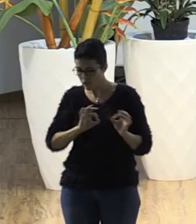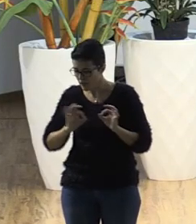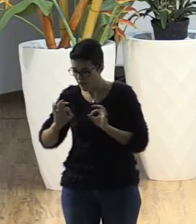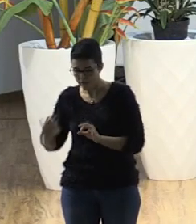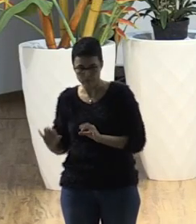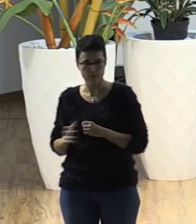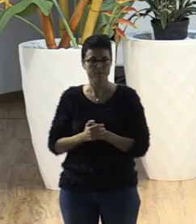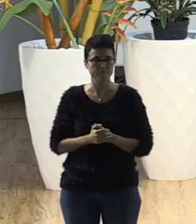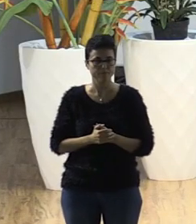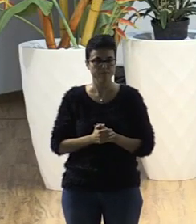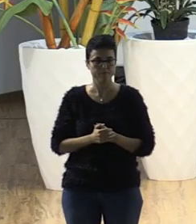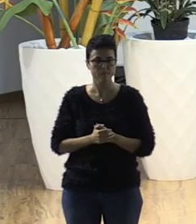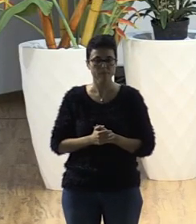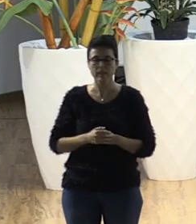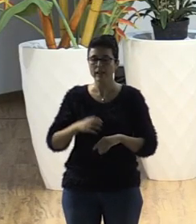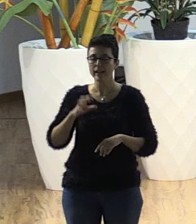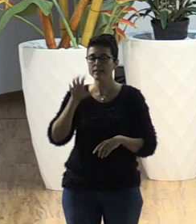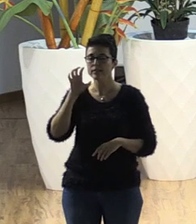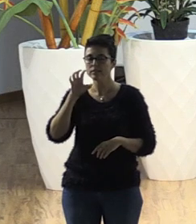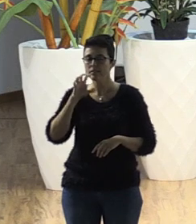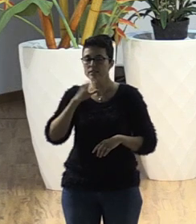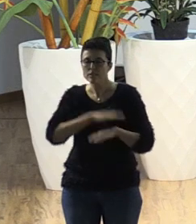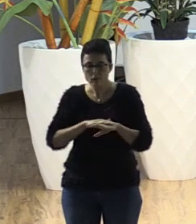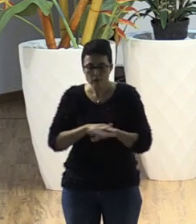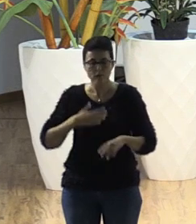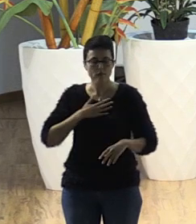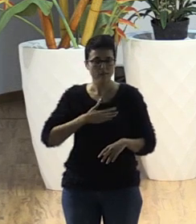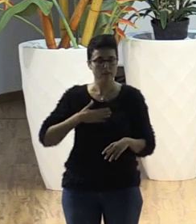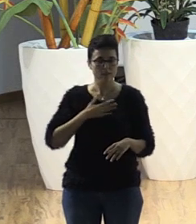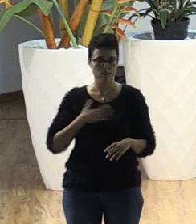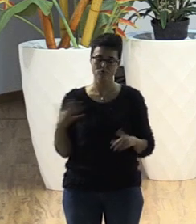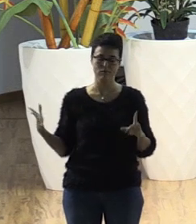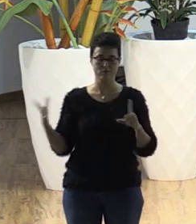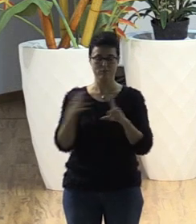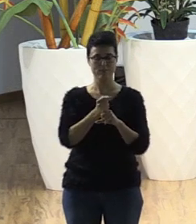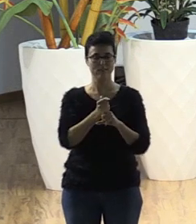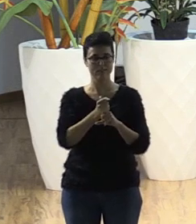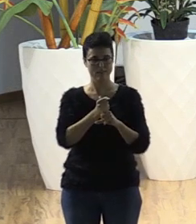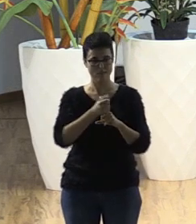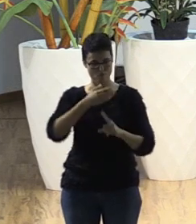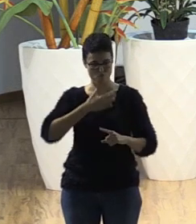El estado que llamamos de bienestar realmente es una gran conquista de esto, de la